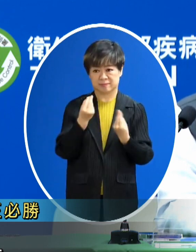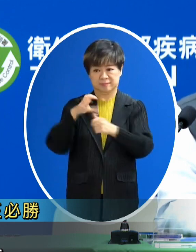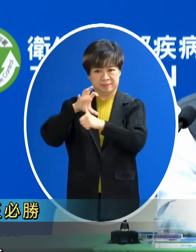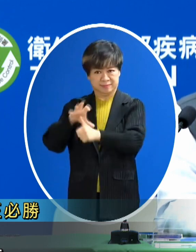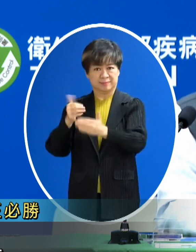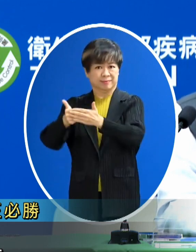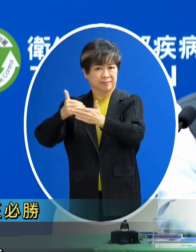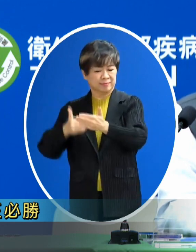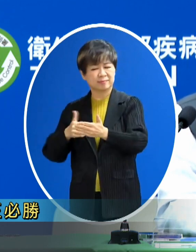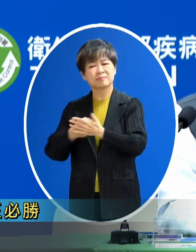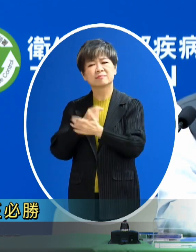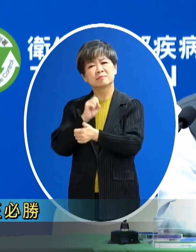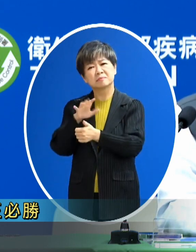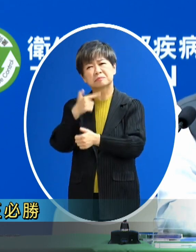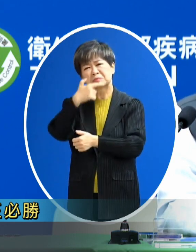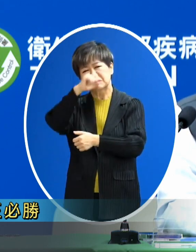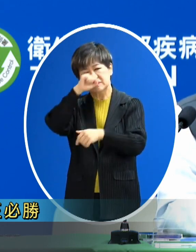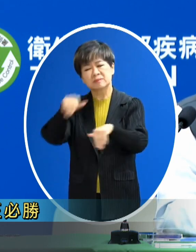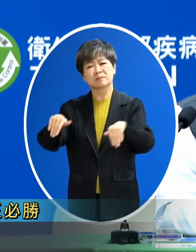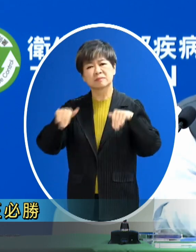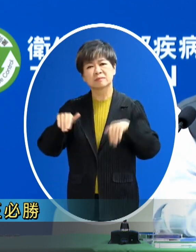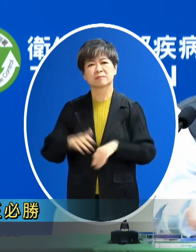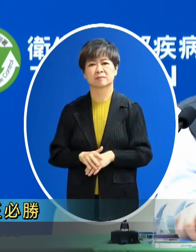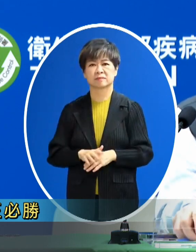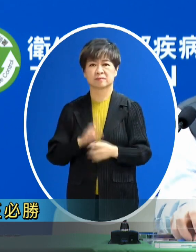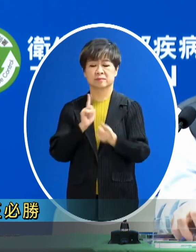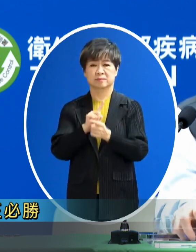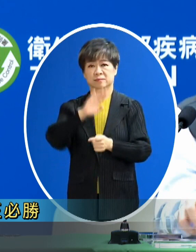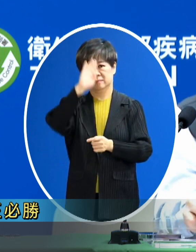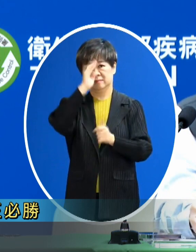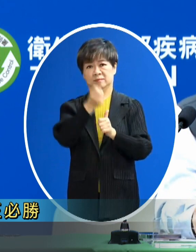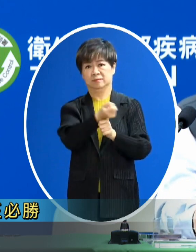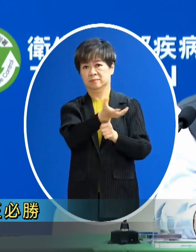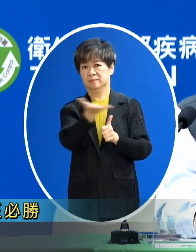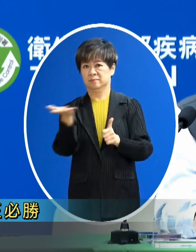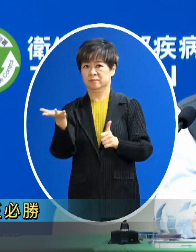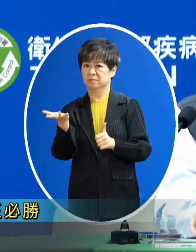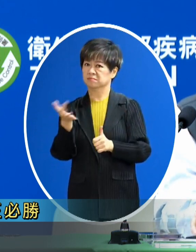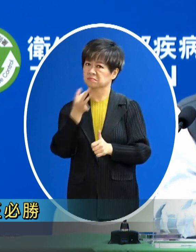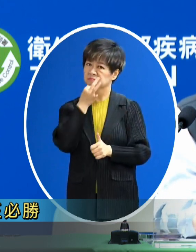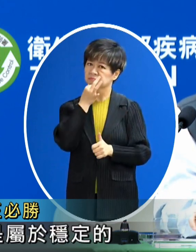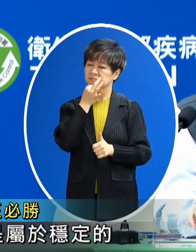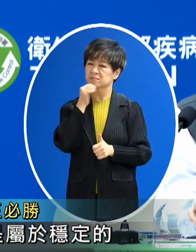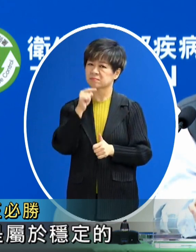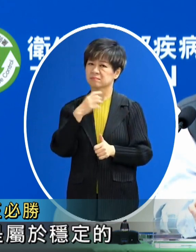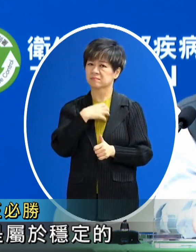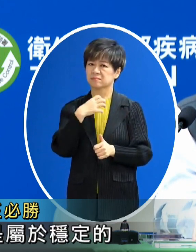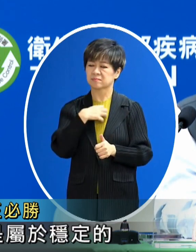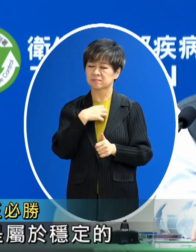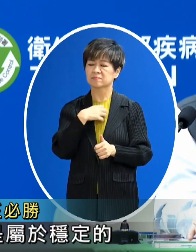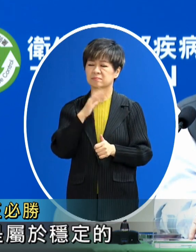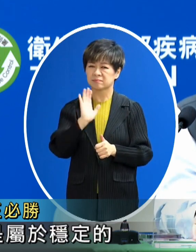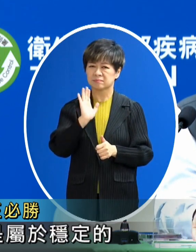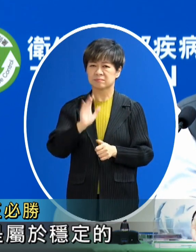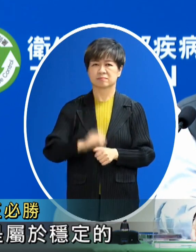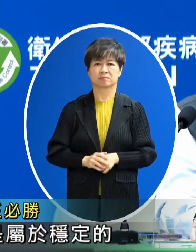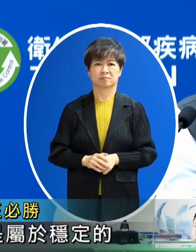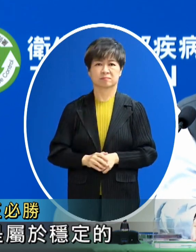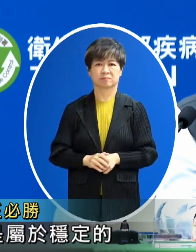方式的话，好，那这个对于疾病的散布可能还是有一定程度的影响。那但是如果我们那个时间的这个疫情是属于稳